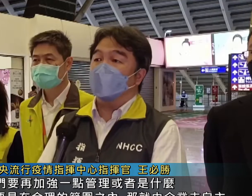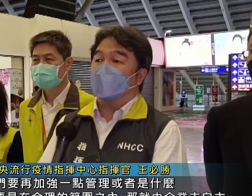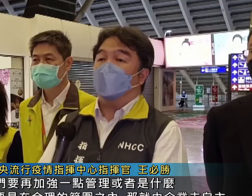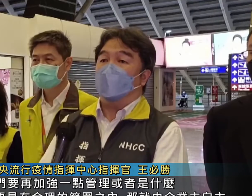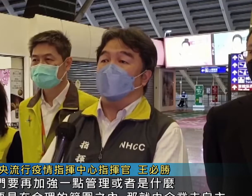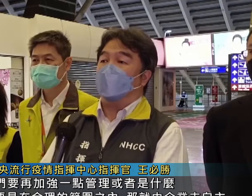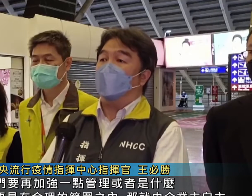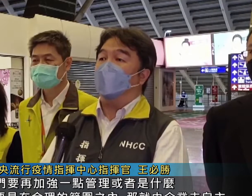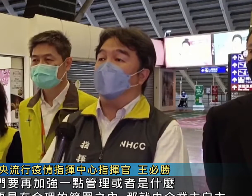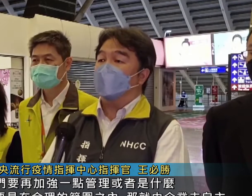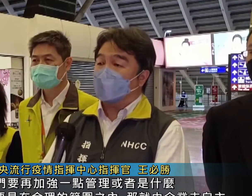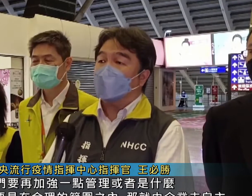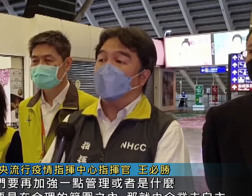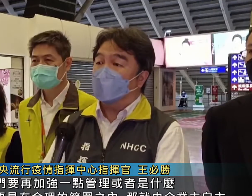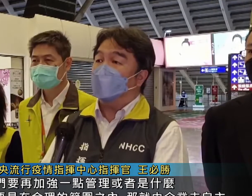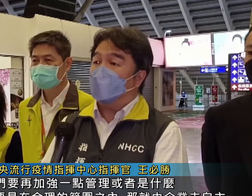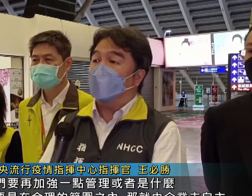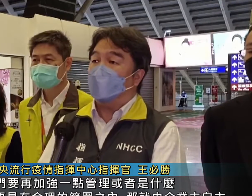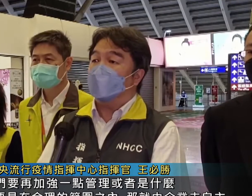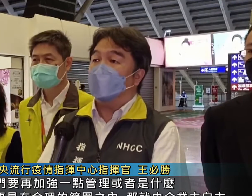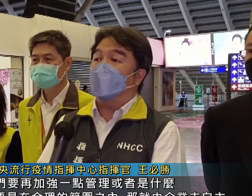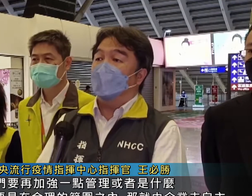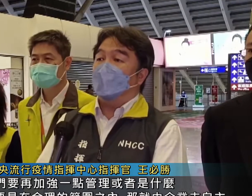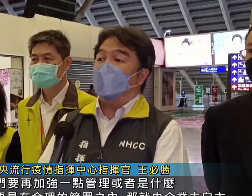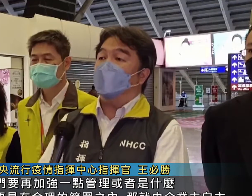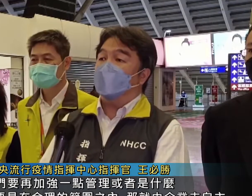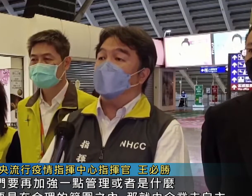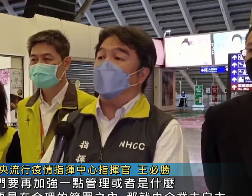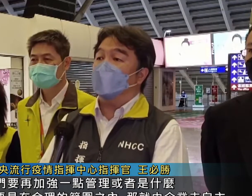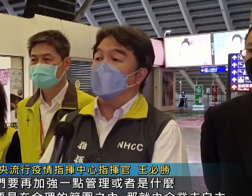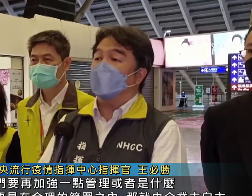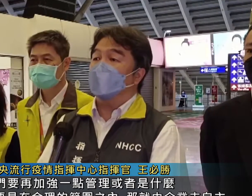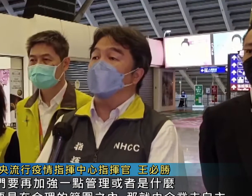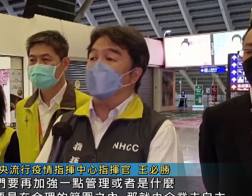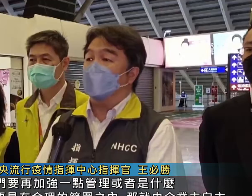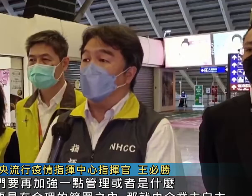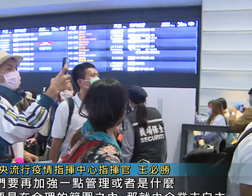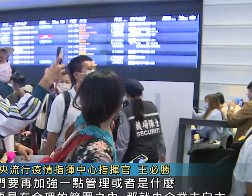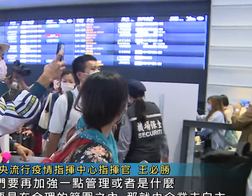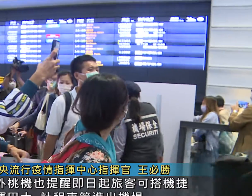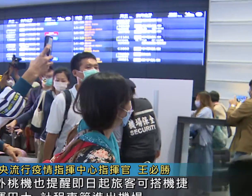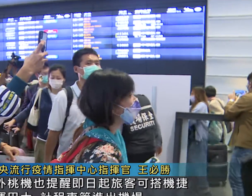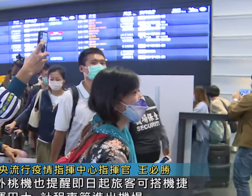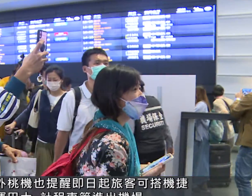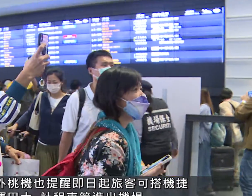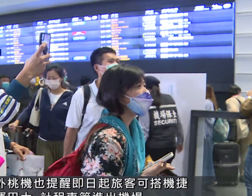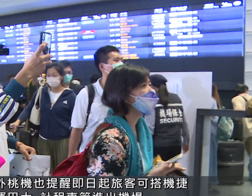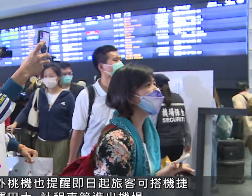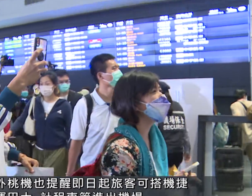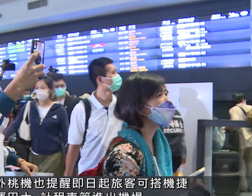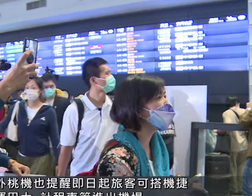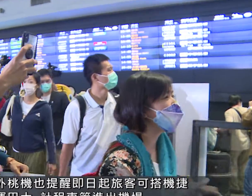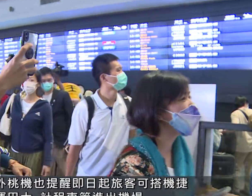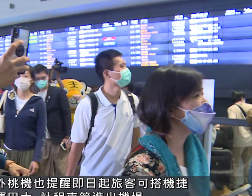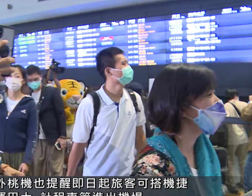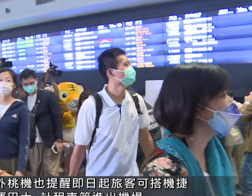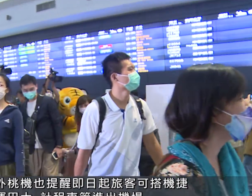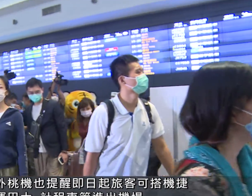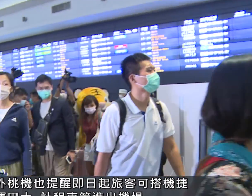什么，那只要不是在合理的范围之内，那就有企业去自主了。 此外，桃机也提醒，即日起旅客可搭乘机